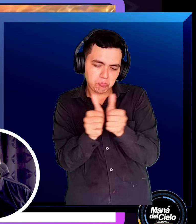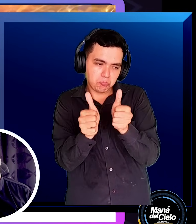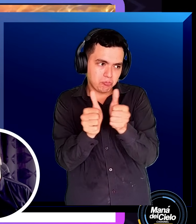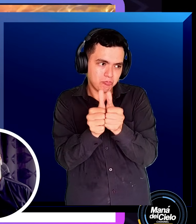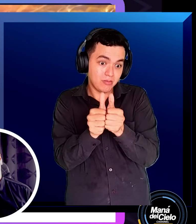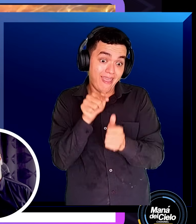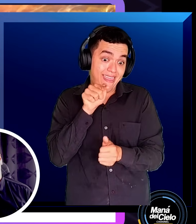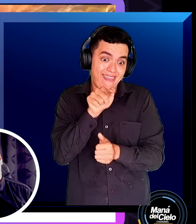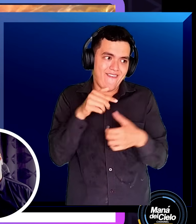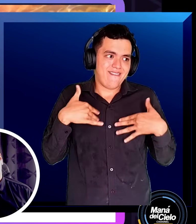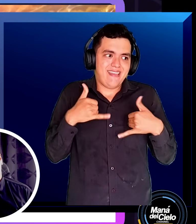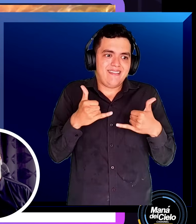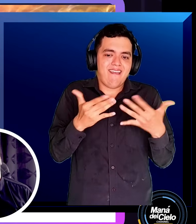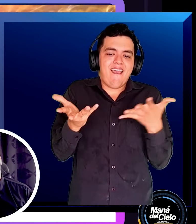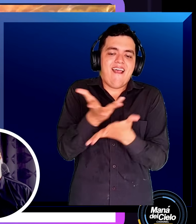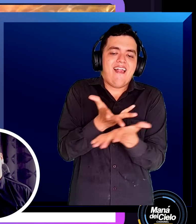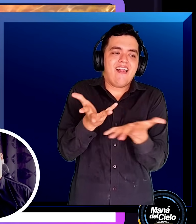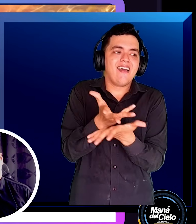¿Qué tiene que ver